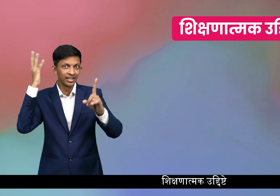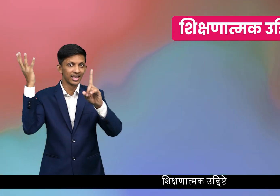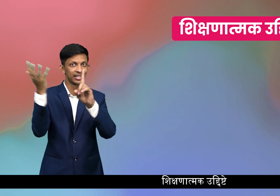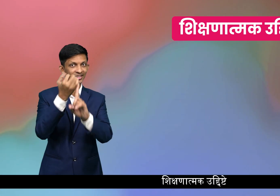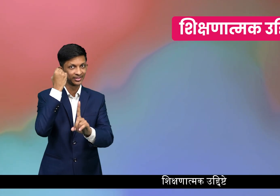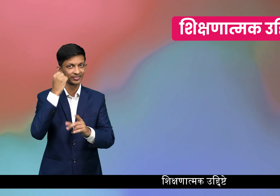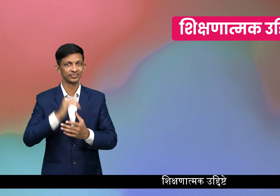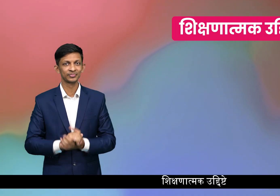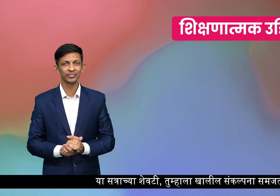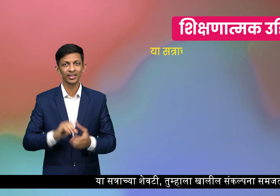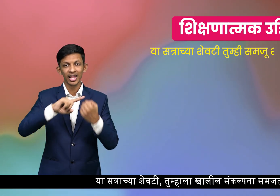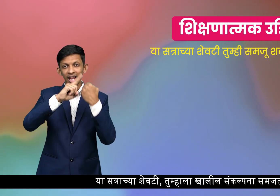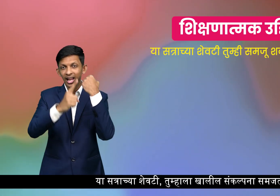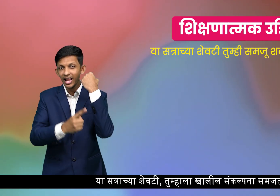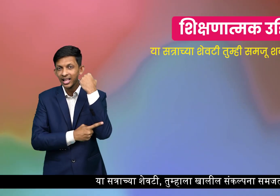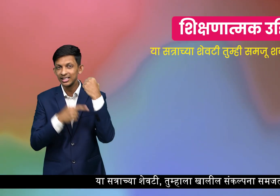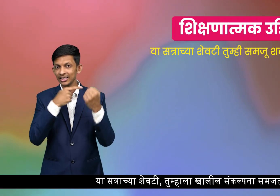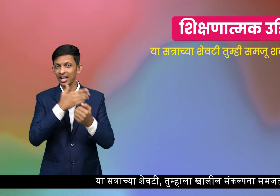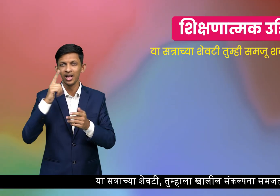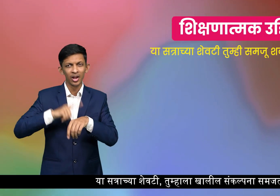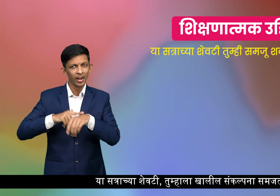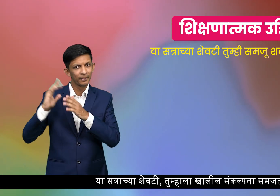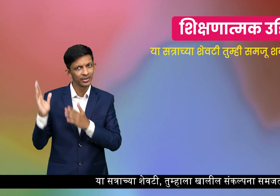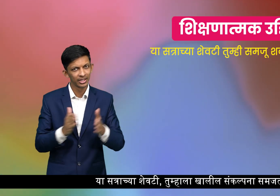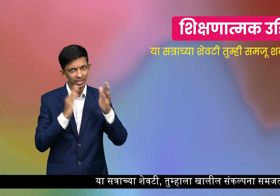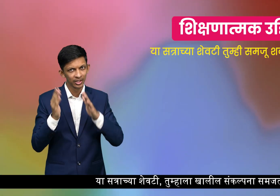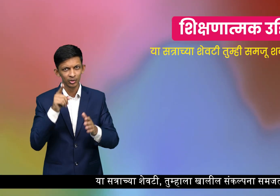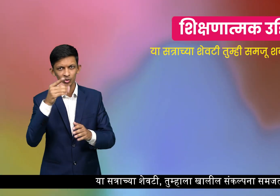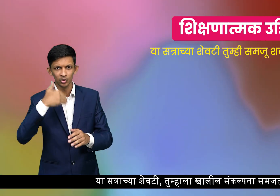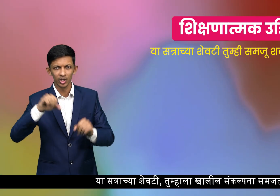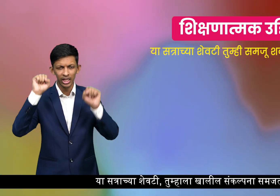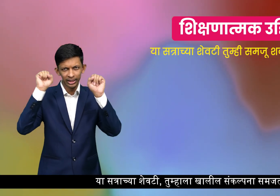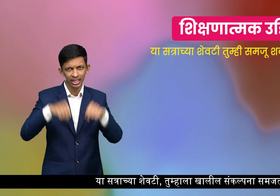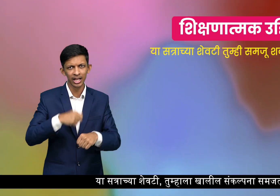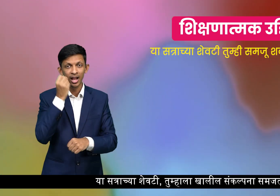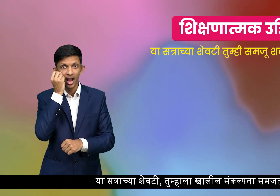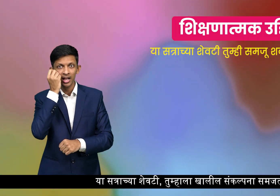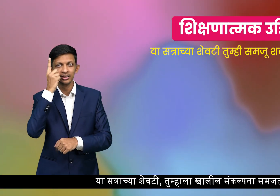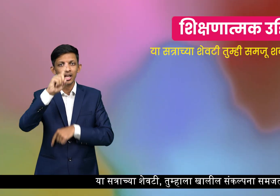शिक्षणात्मक उद्दिष्टे. या सत्राच्या शेवटी तुम्हाला खालील संकल्पना समजतील.